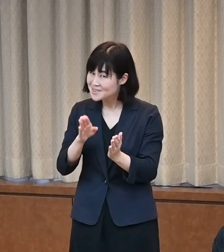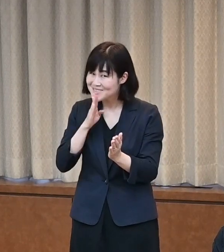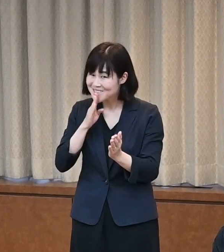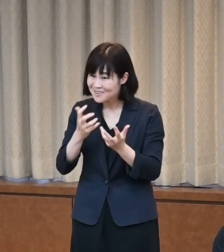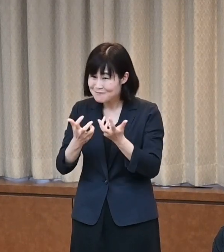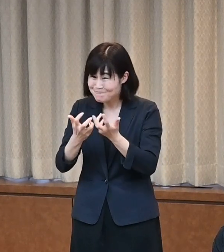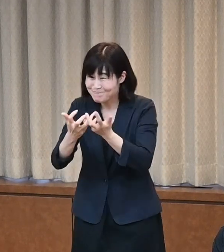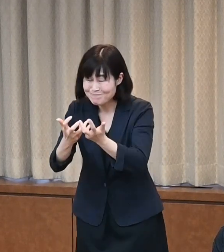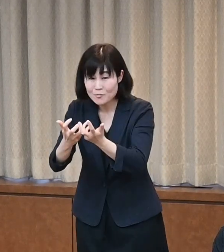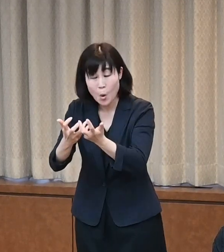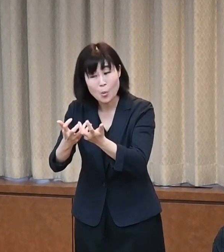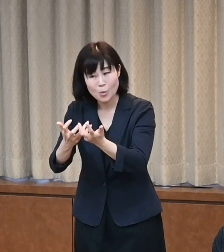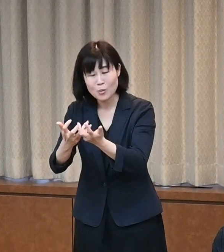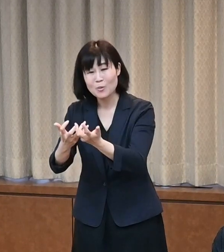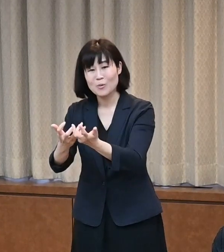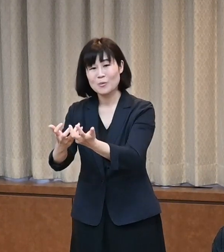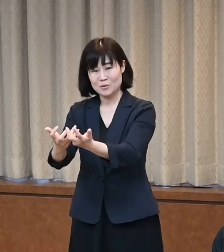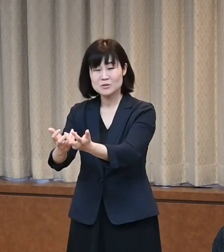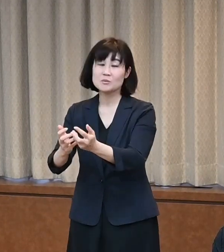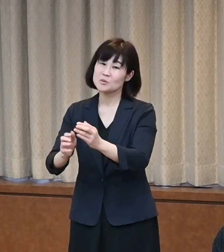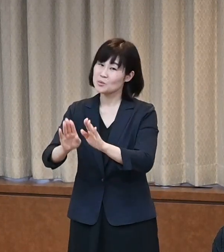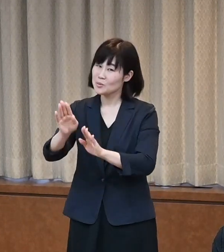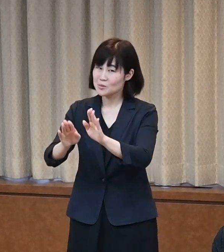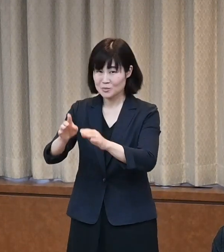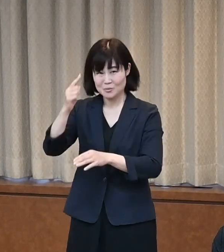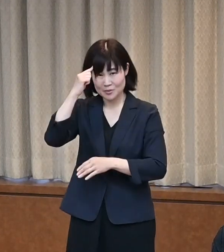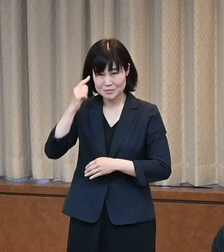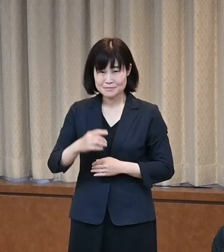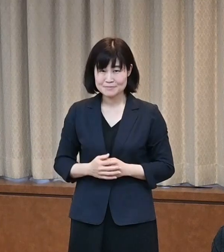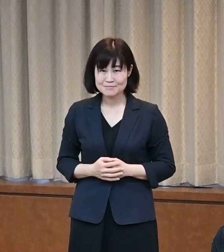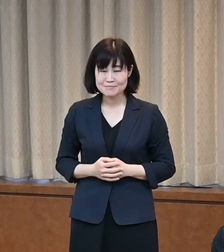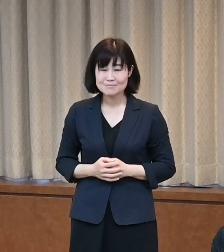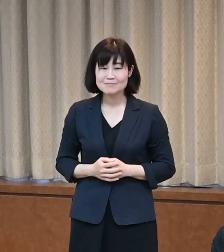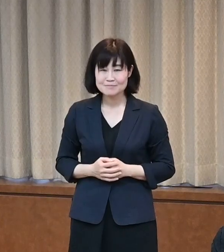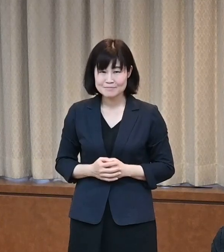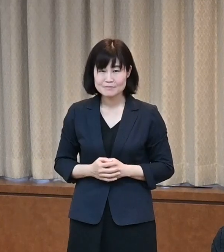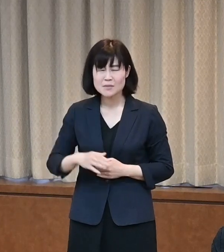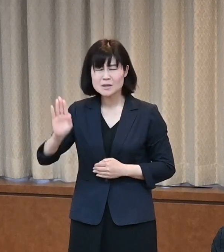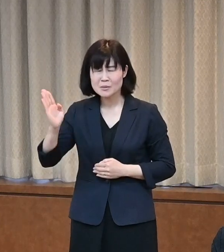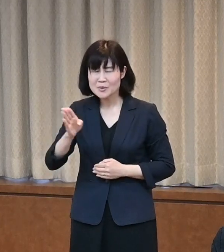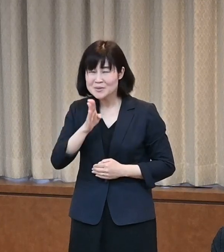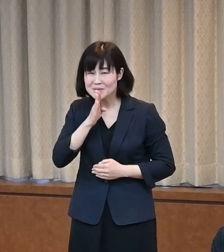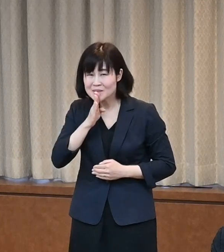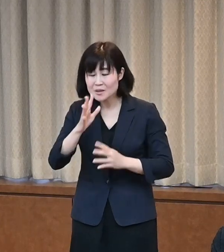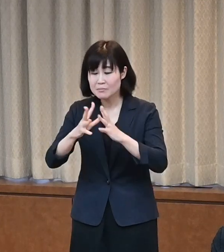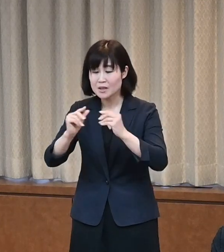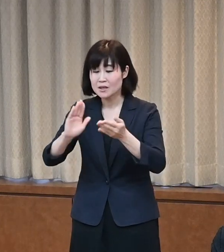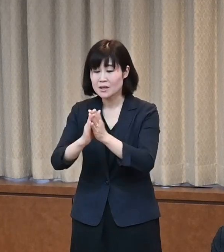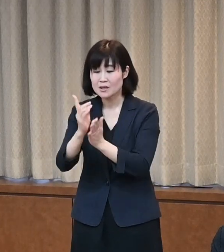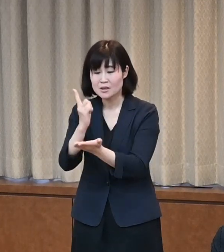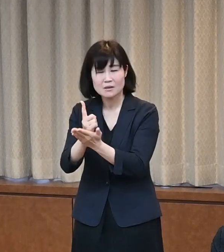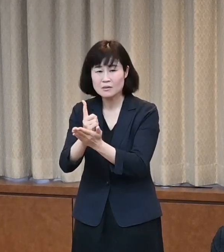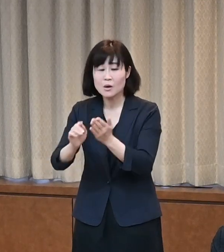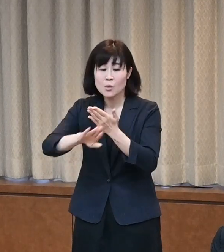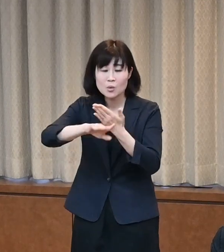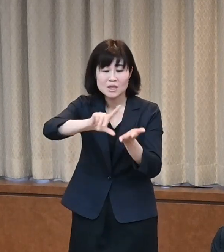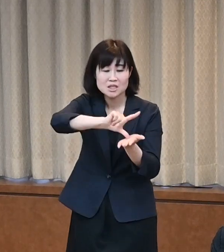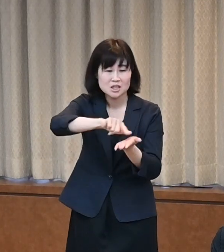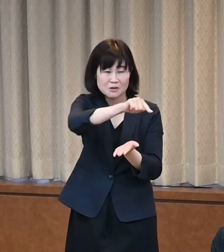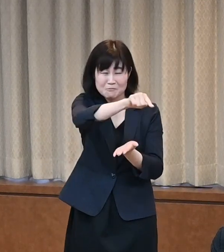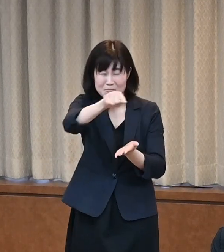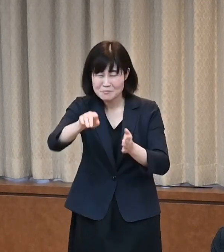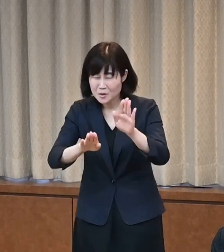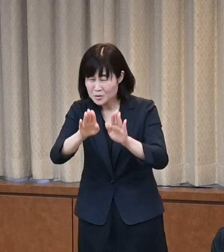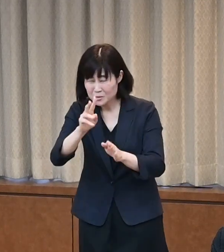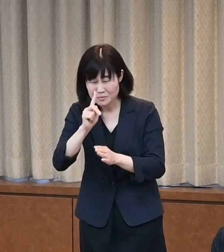脱しつつあるというふうに思います。しかし全国を見ますと新規感染者は各地で